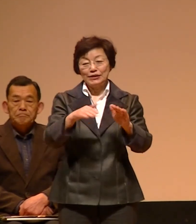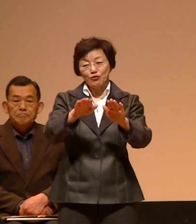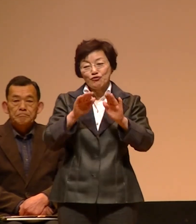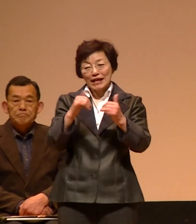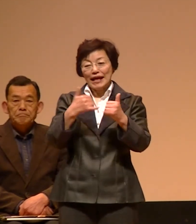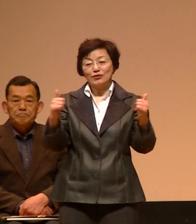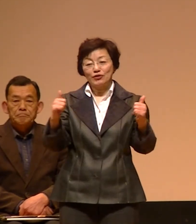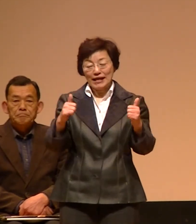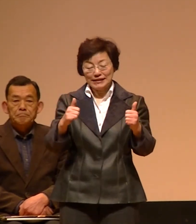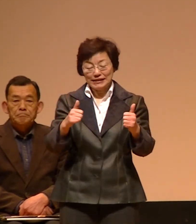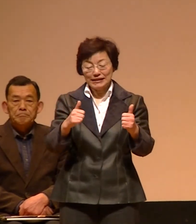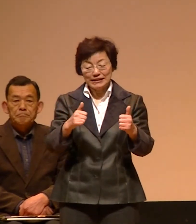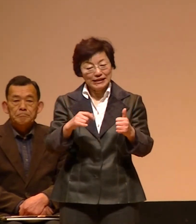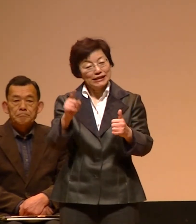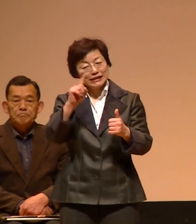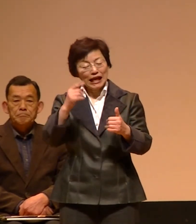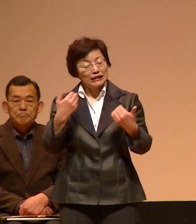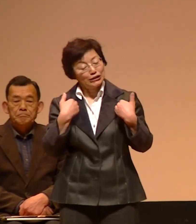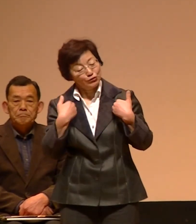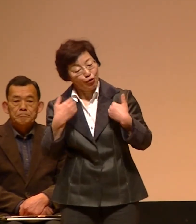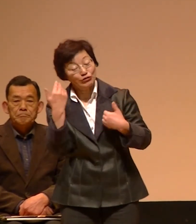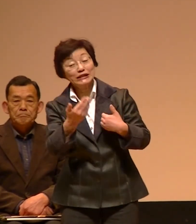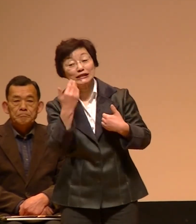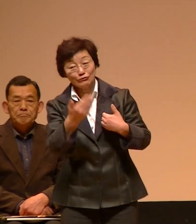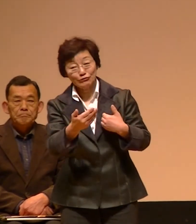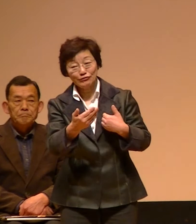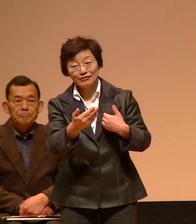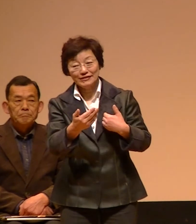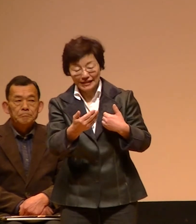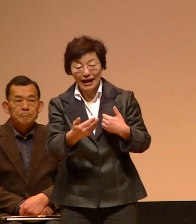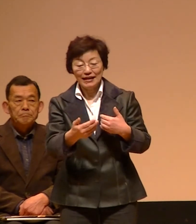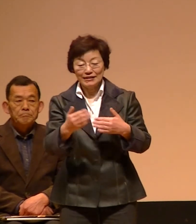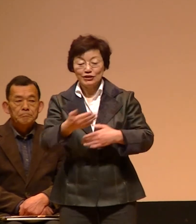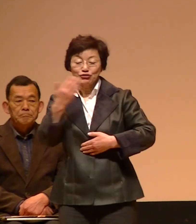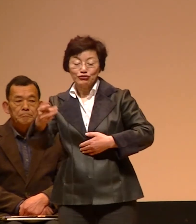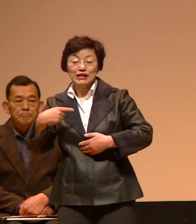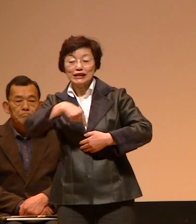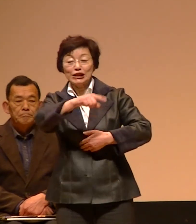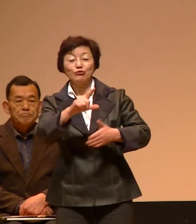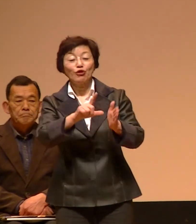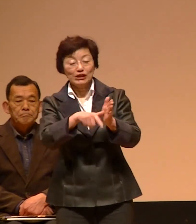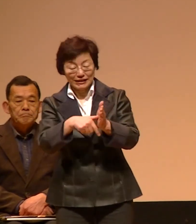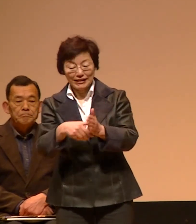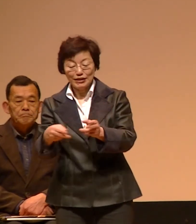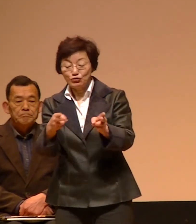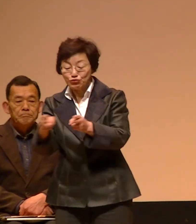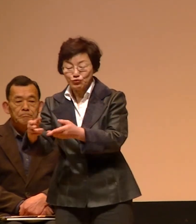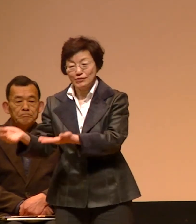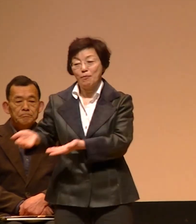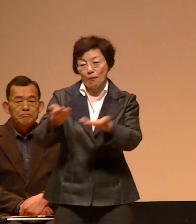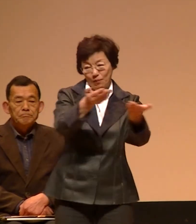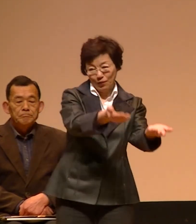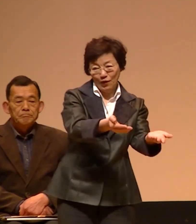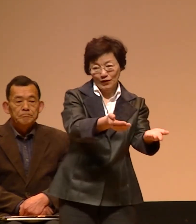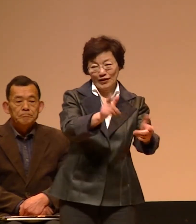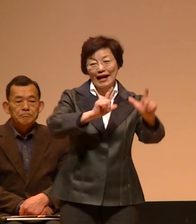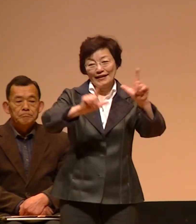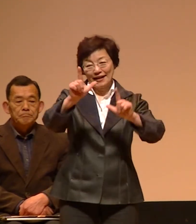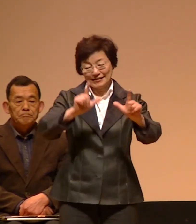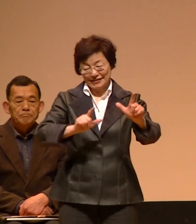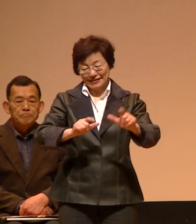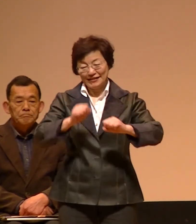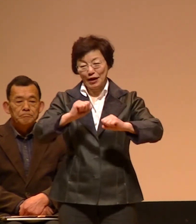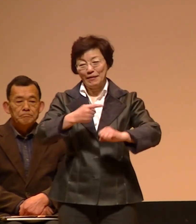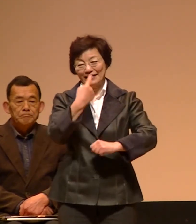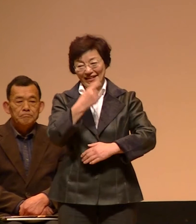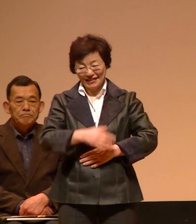回訪問時にお届けするという方法でお役に立てるよう頑張っております。つい先